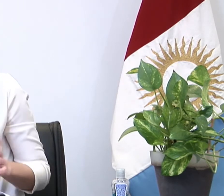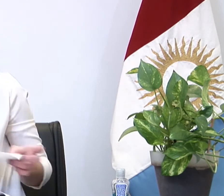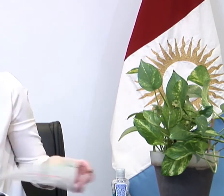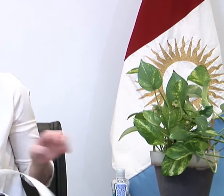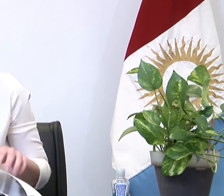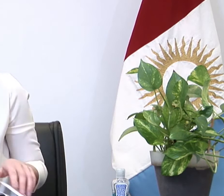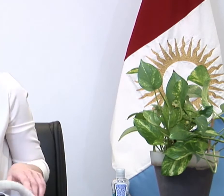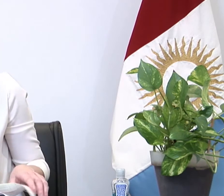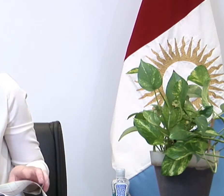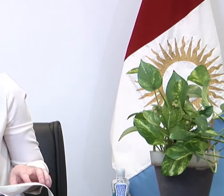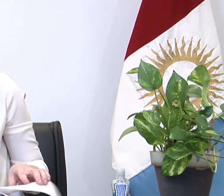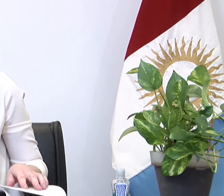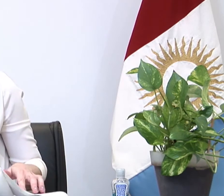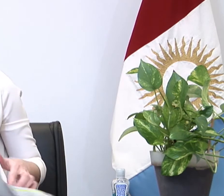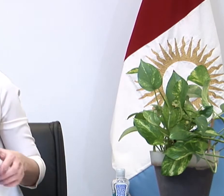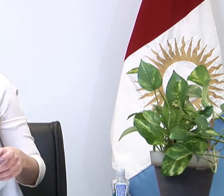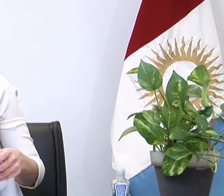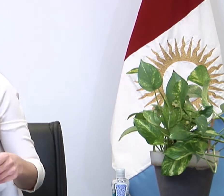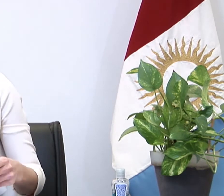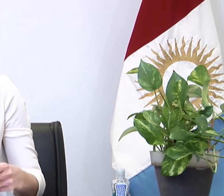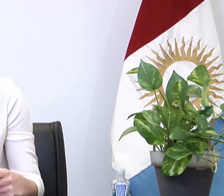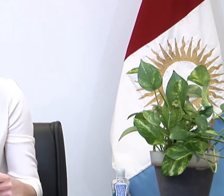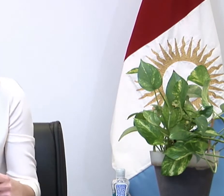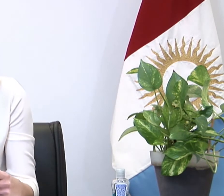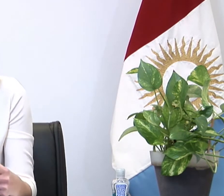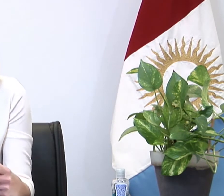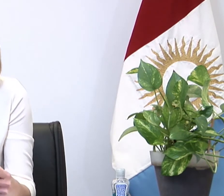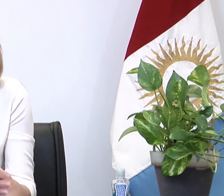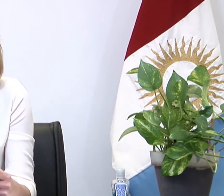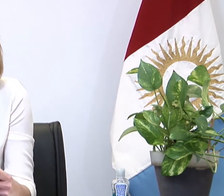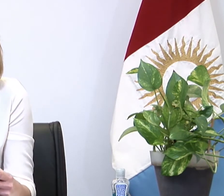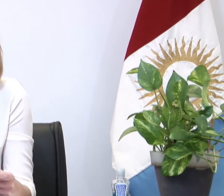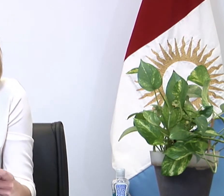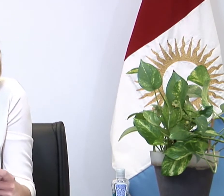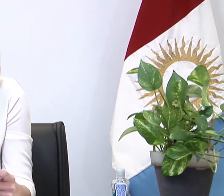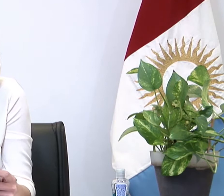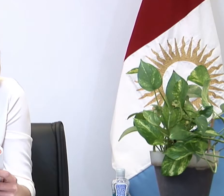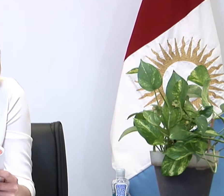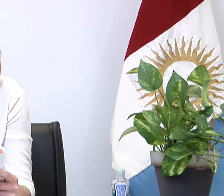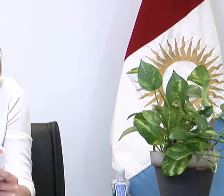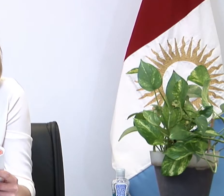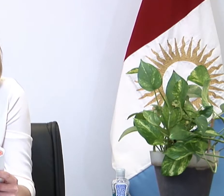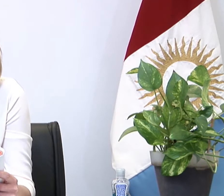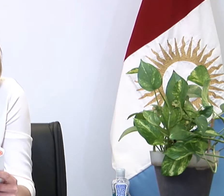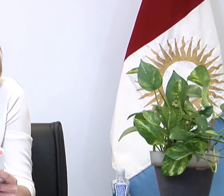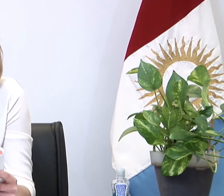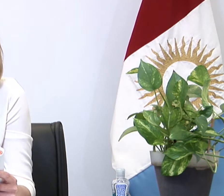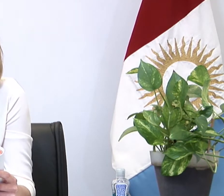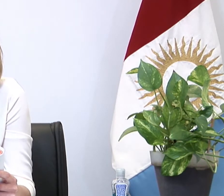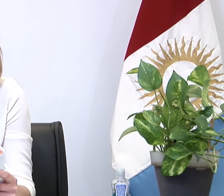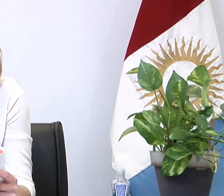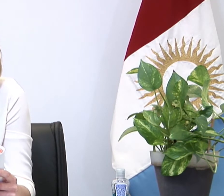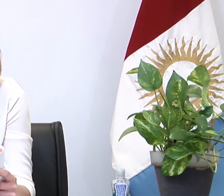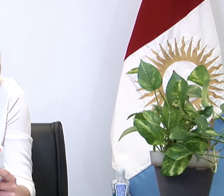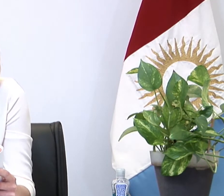Marcelo, Iemi, Morales, Nahuel, Charif, Omar, Cordón, Mario, Diminich,